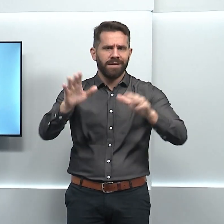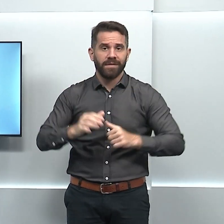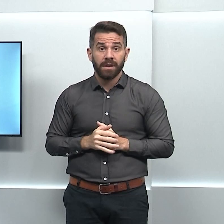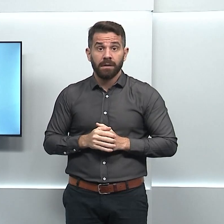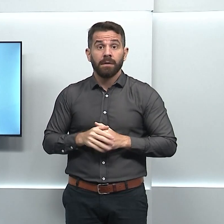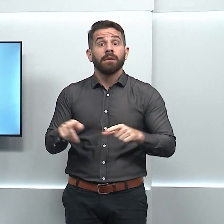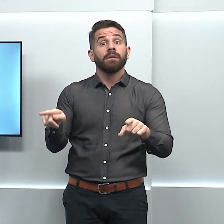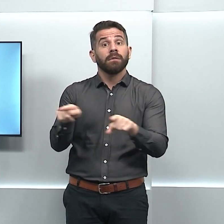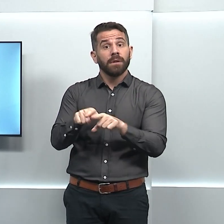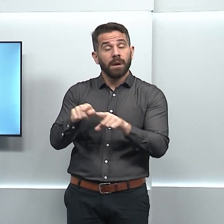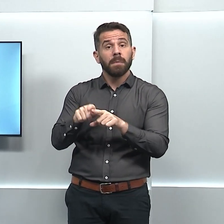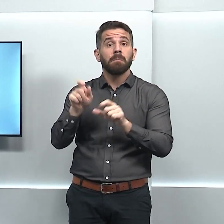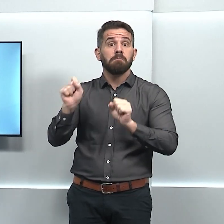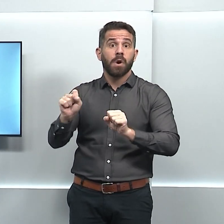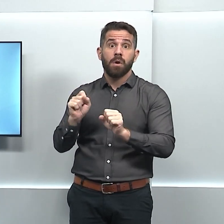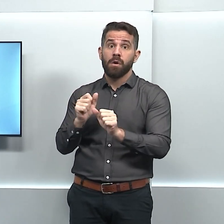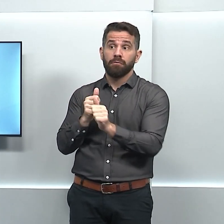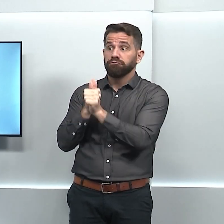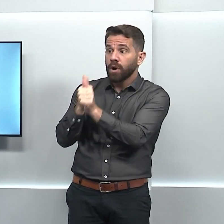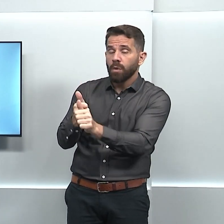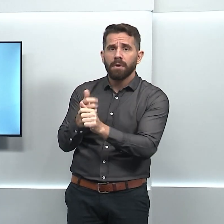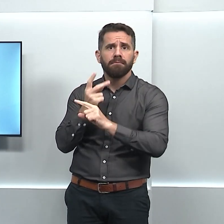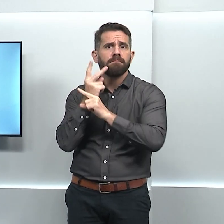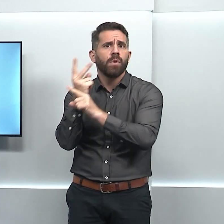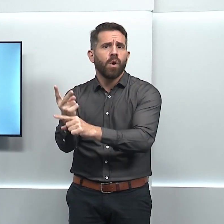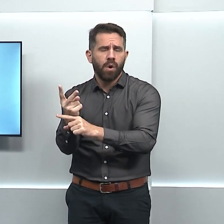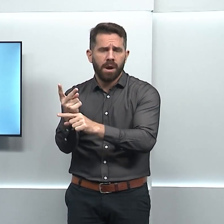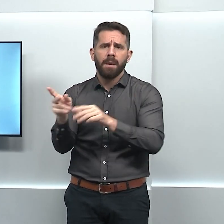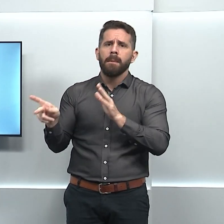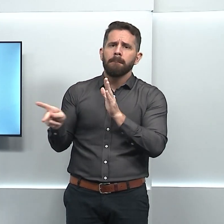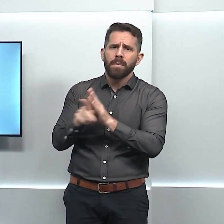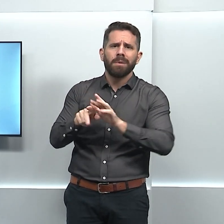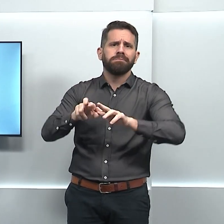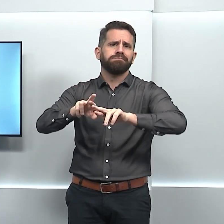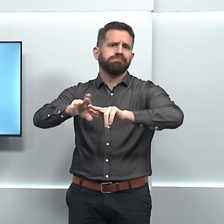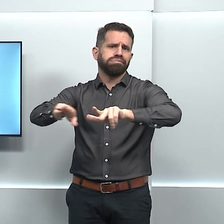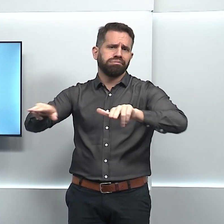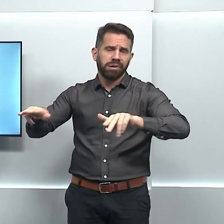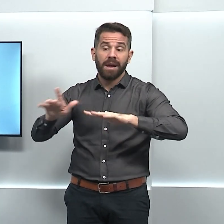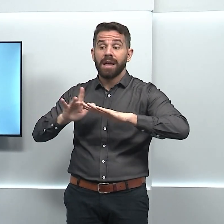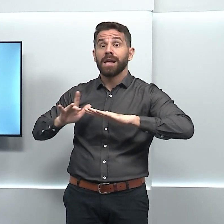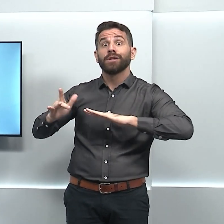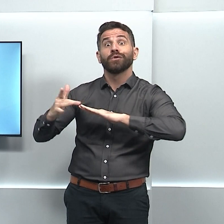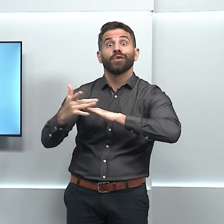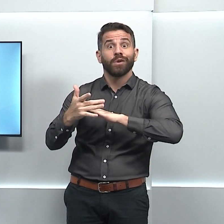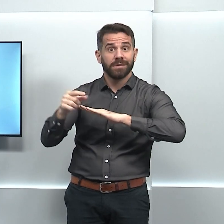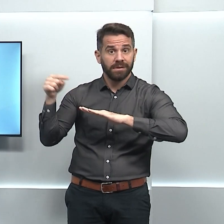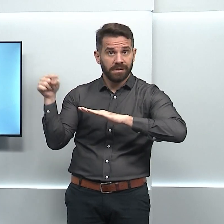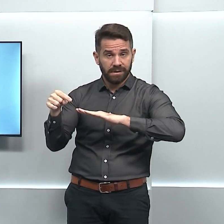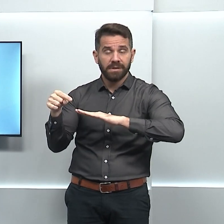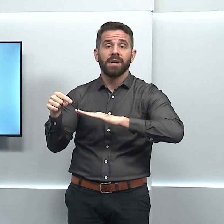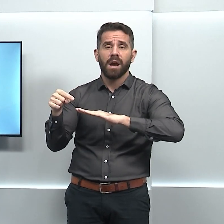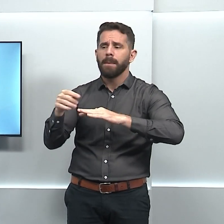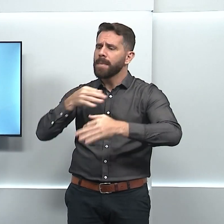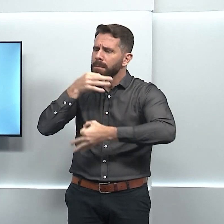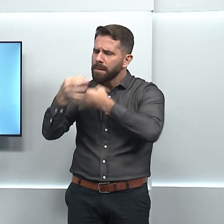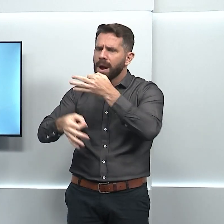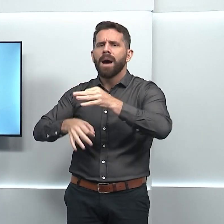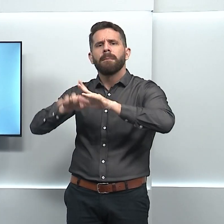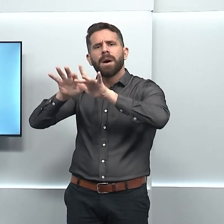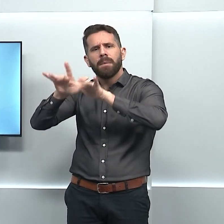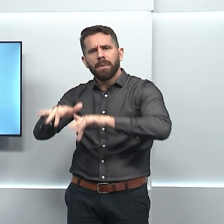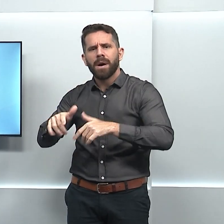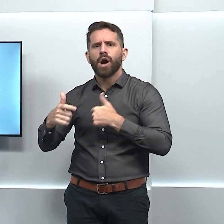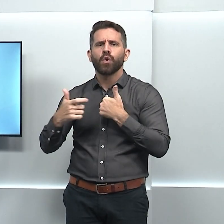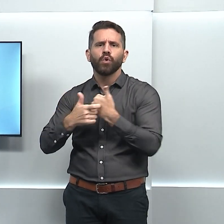Além disso, você também pode acompanhar todo o nosso conteúdo, curtir, compartilhar, também mandar mensagem para a gente nas redes sociais.